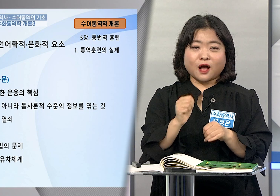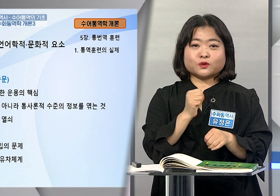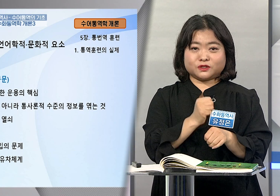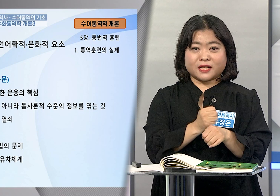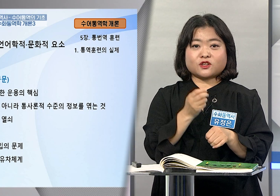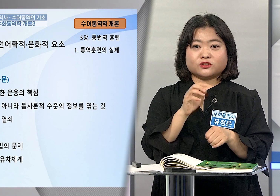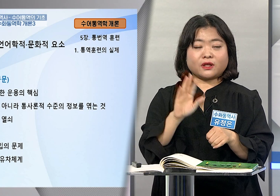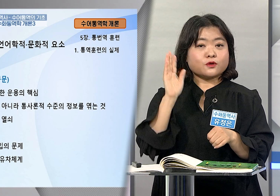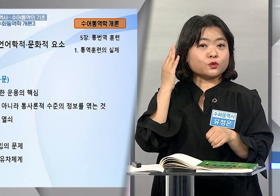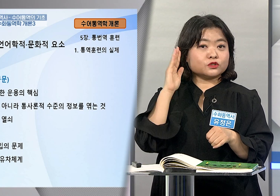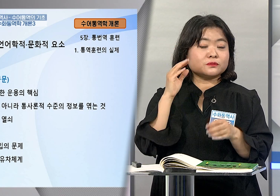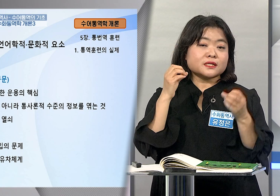하고는 했었는데 요즘